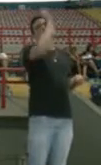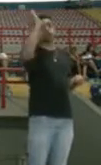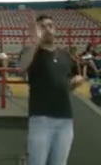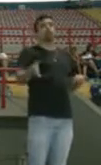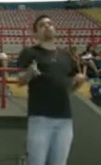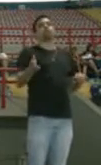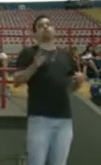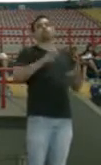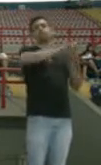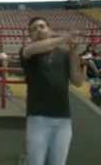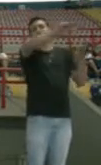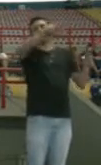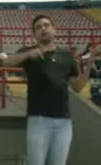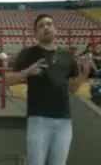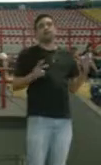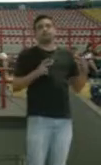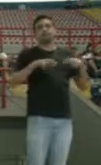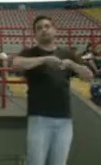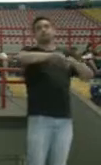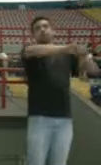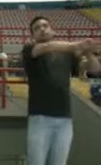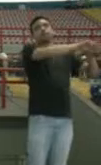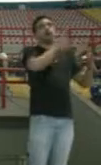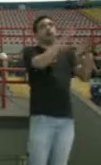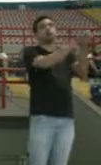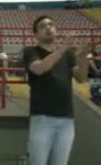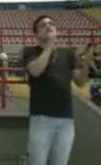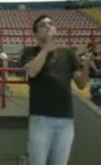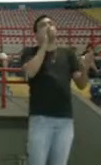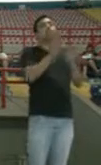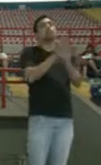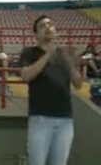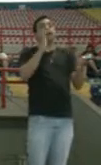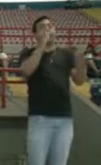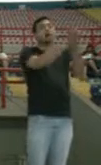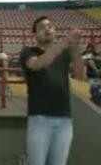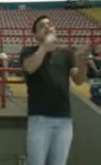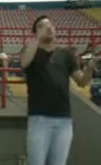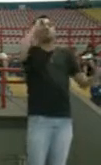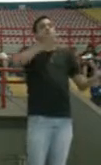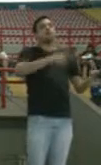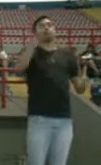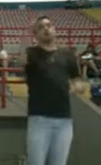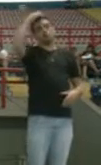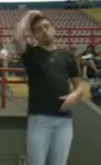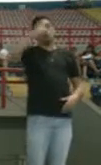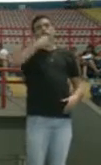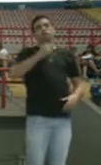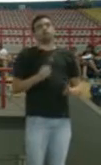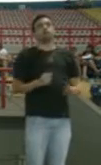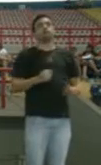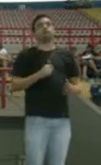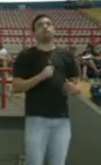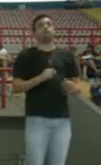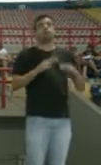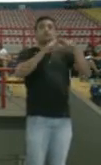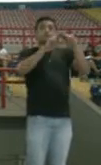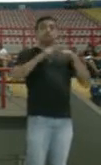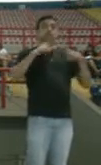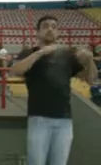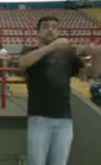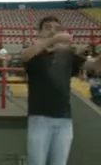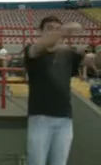atritava seu cox, mas não casava, porque se casar quem manda? O rei. Até